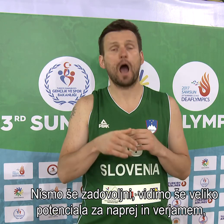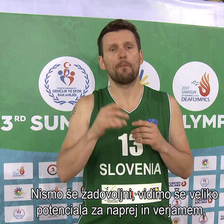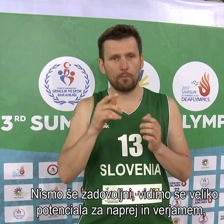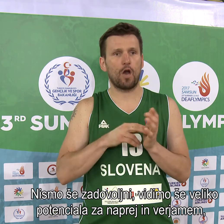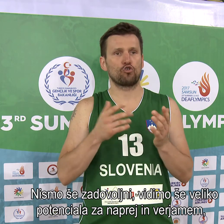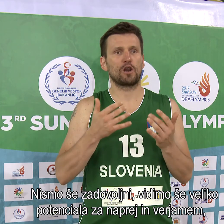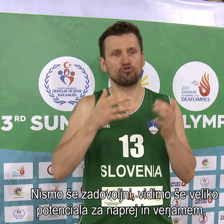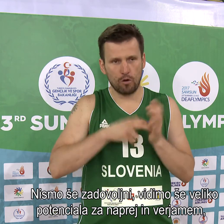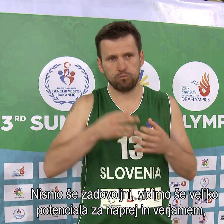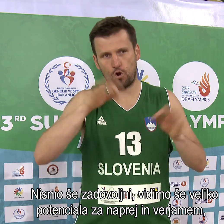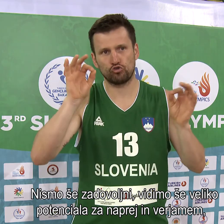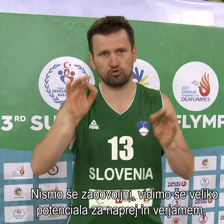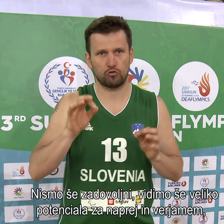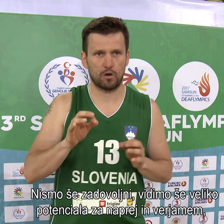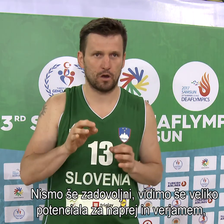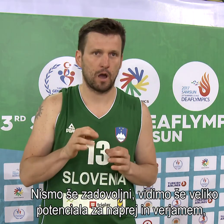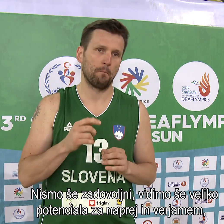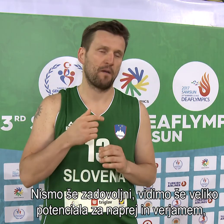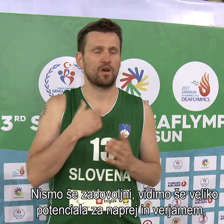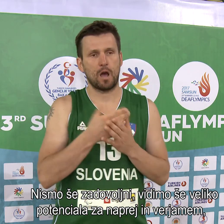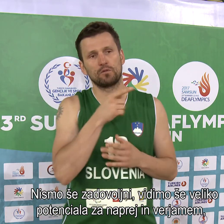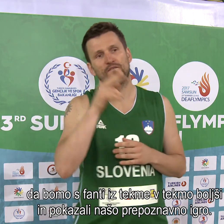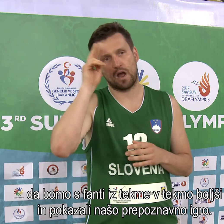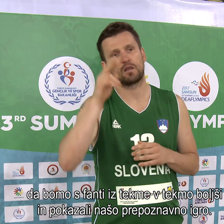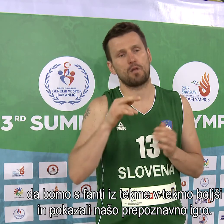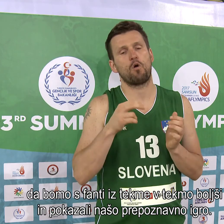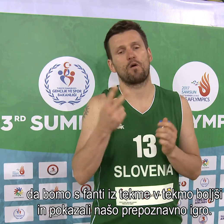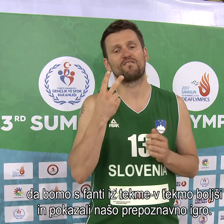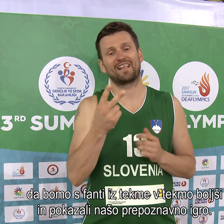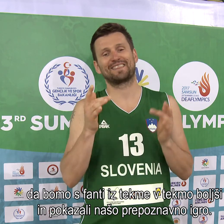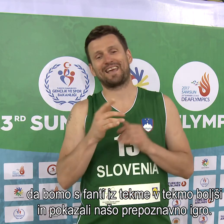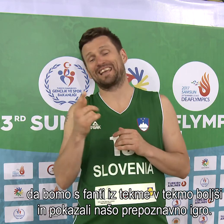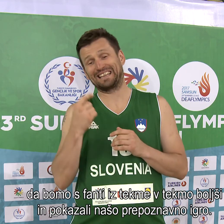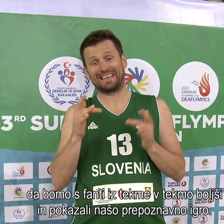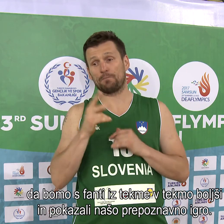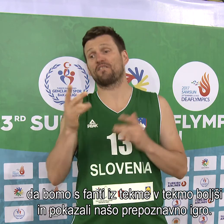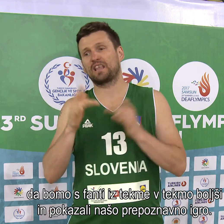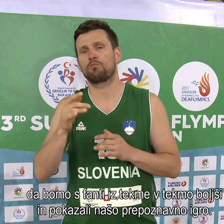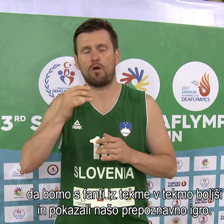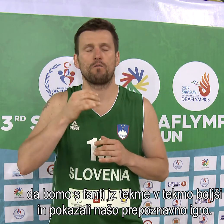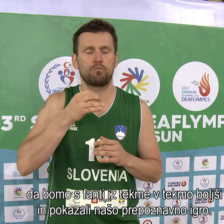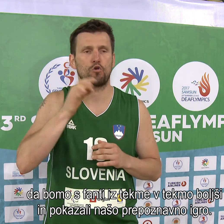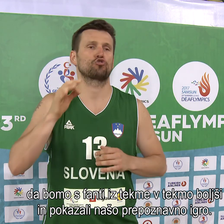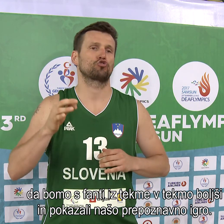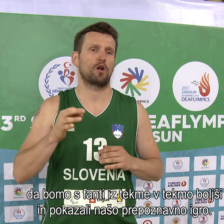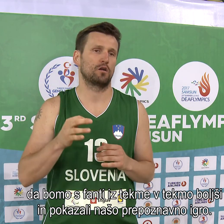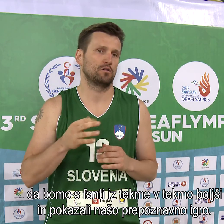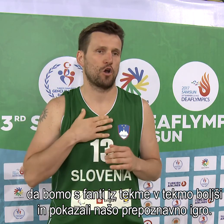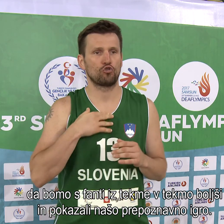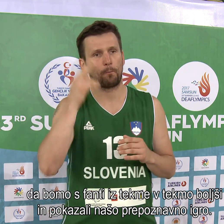Nismo še popolnoma zadovoljni, vidimo še veliko potencijala za naprej in verjamem, da bomo s Fugues fanti v tekmo v tekmo vedno